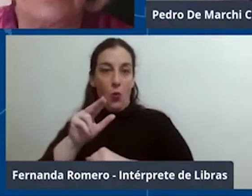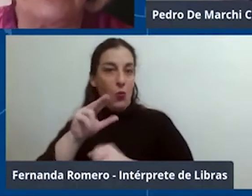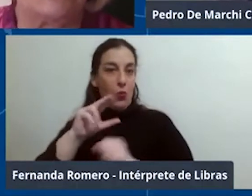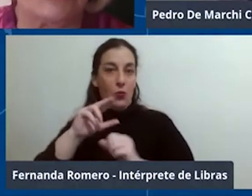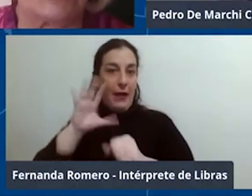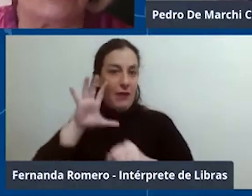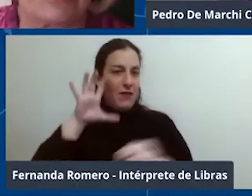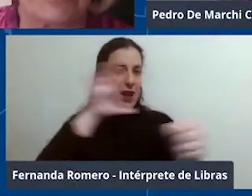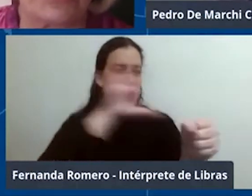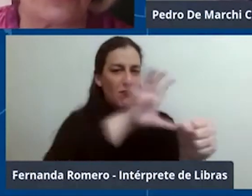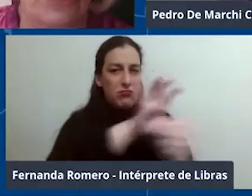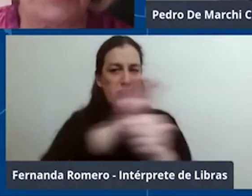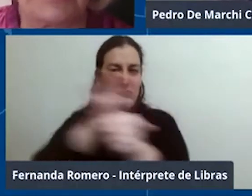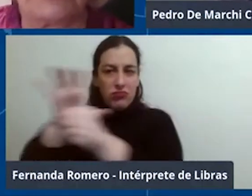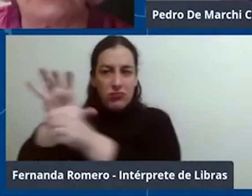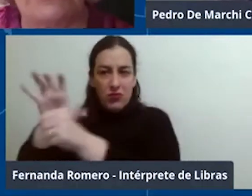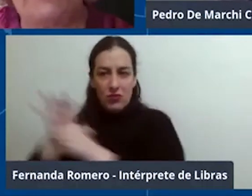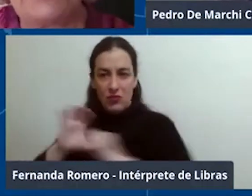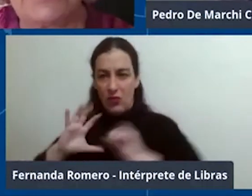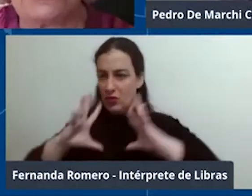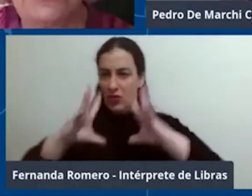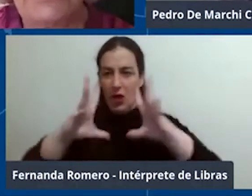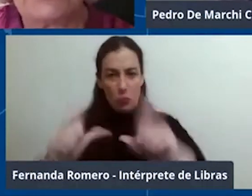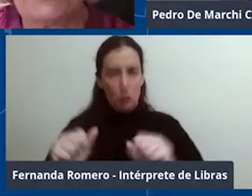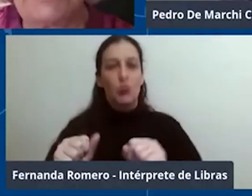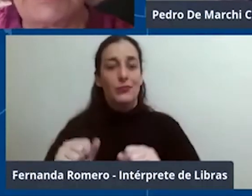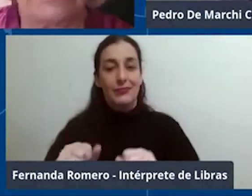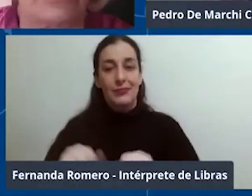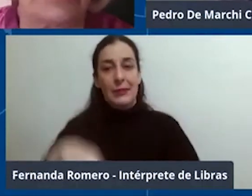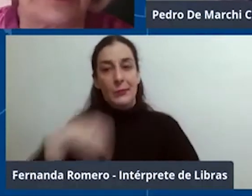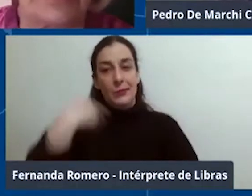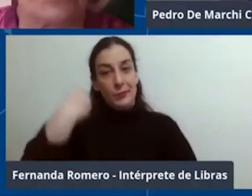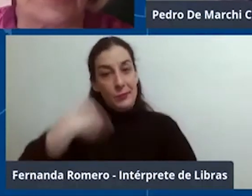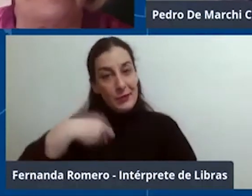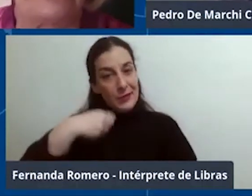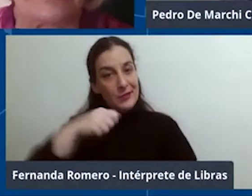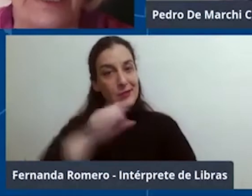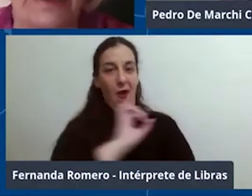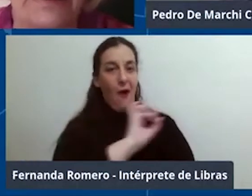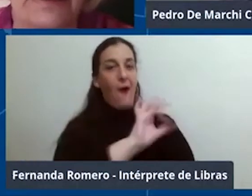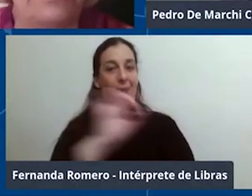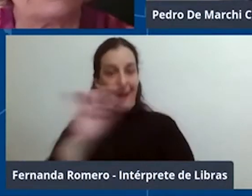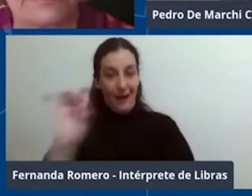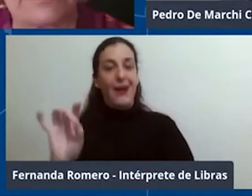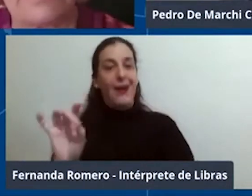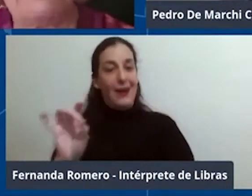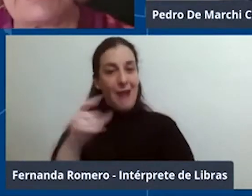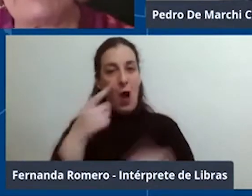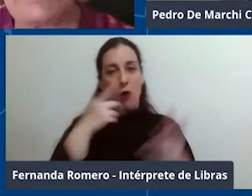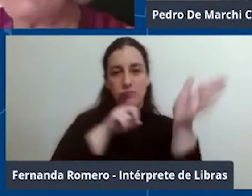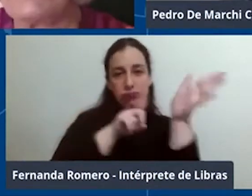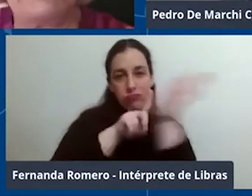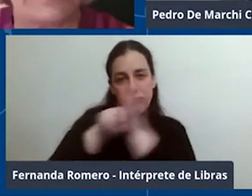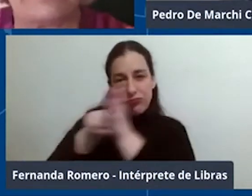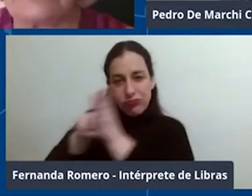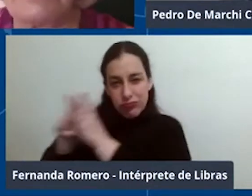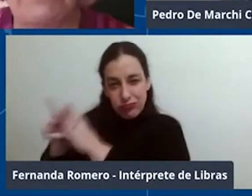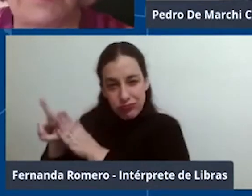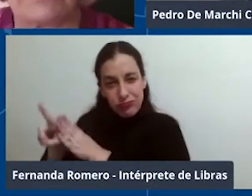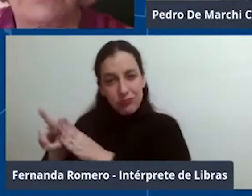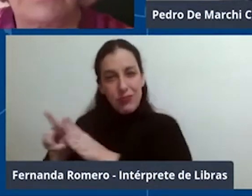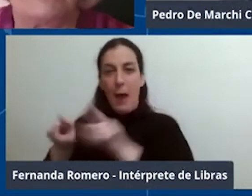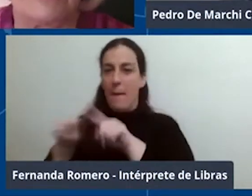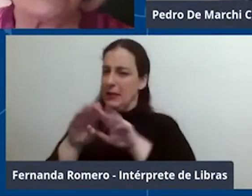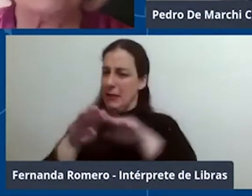áreas de atividade econômica. Então, é preciso também cada um ter a sua análise e trazer para a bancada. Mas a bancada está